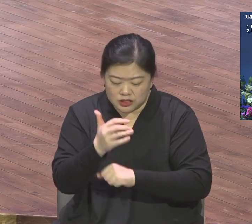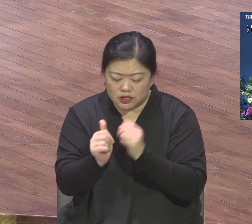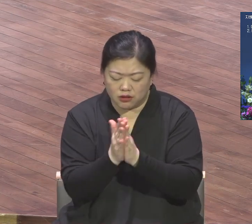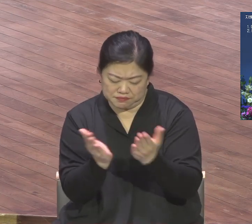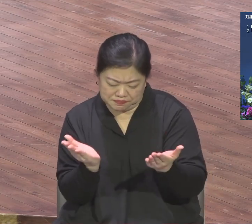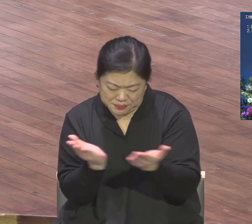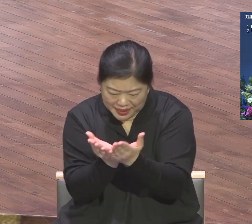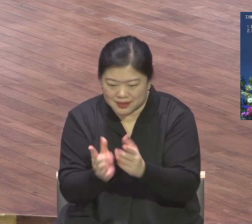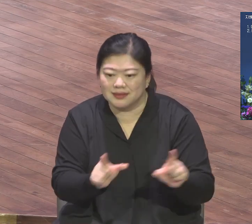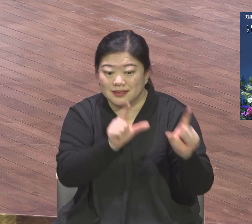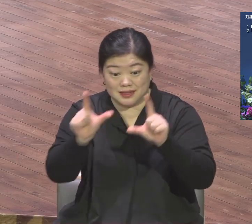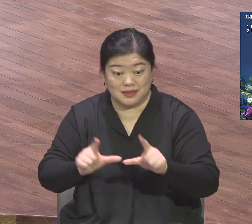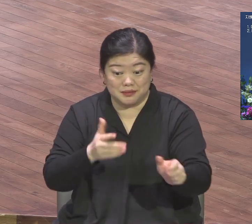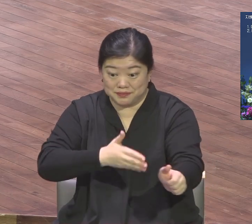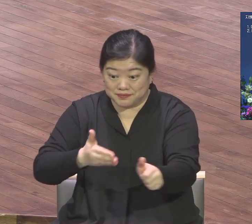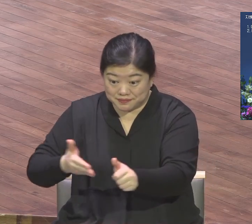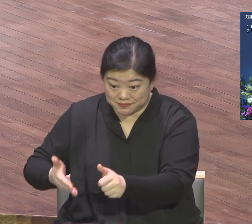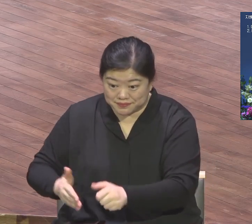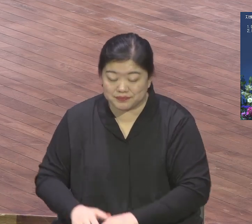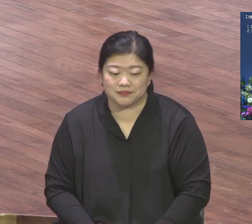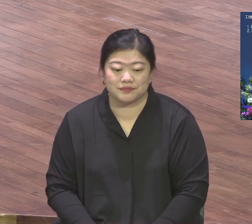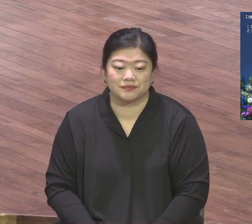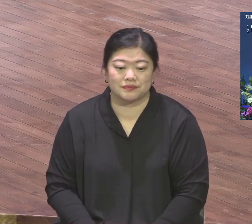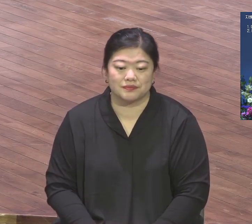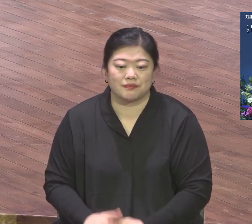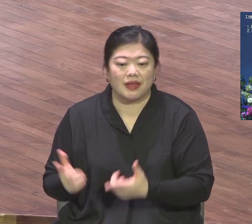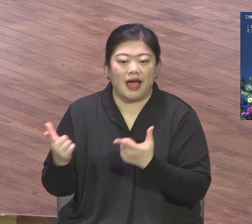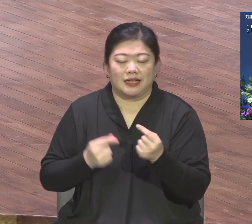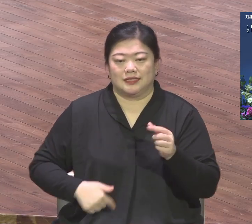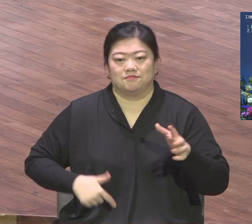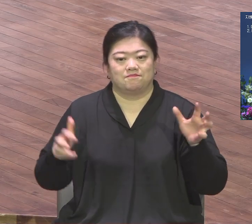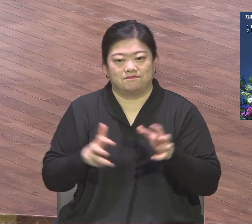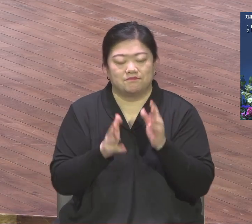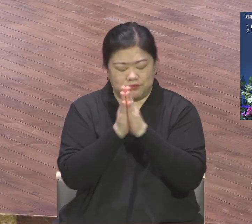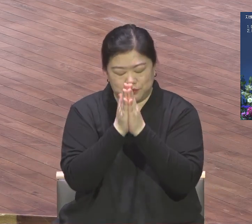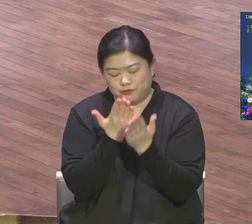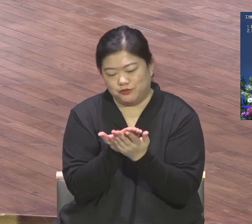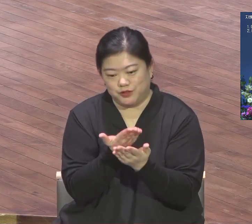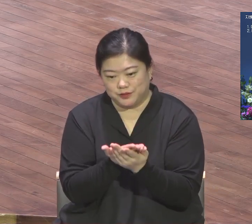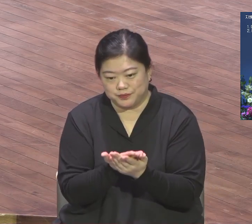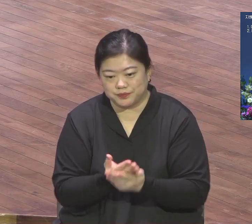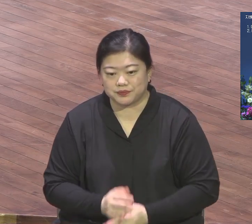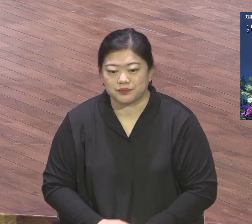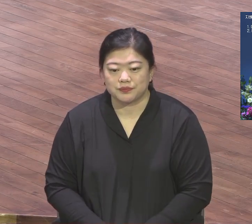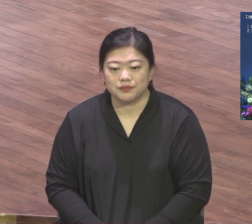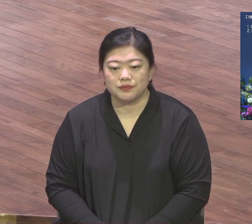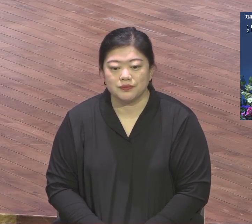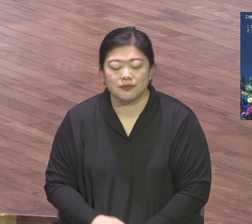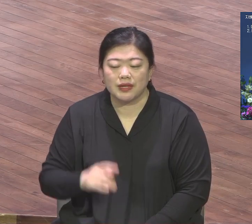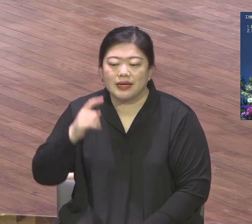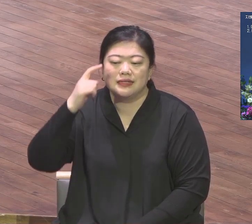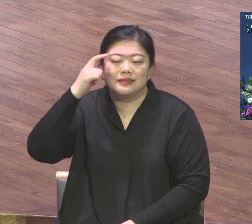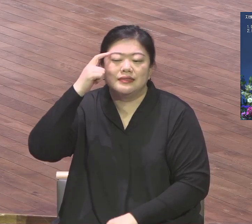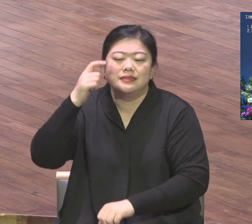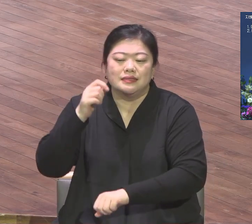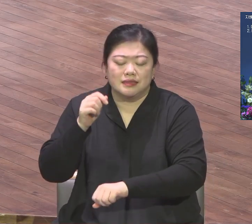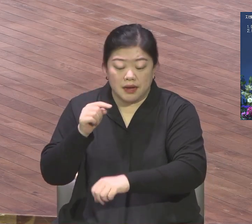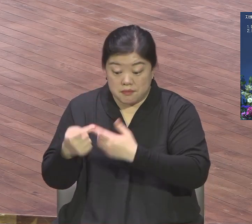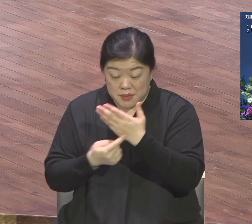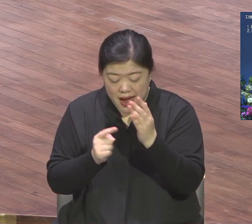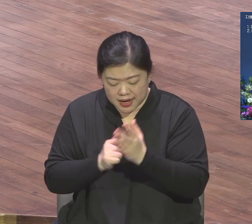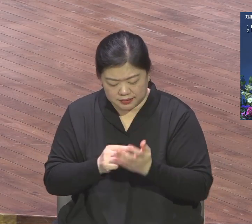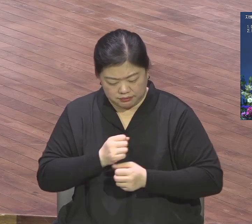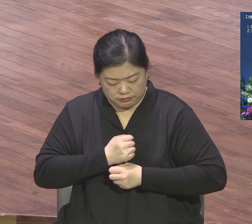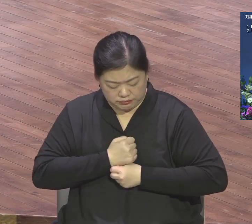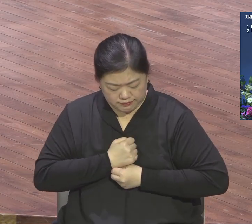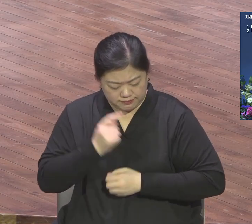주님으로 축복합니다. 말씀 생각 기도하겠습니다. 하나님 앞에 하나님 지혜의 마음을 경영을 잘